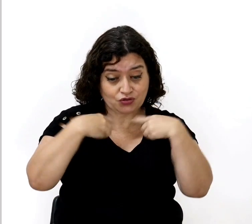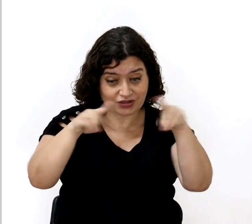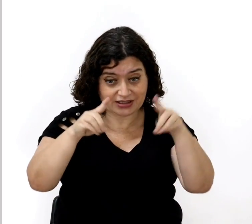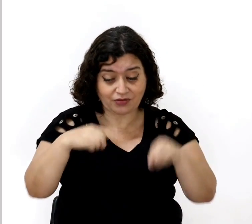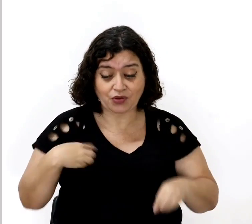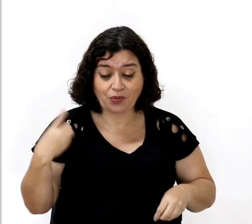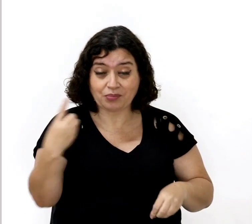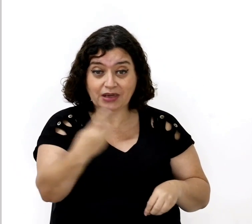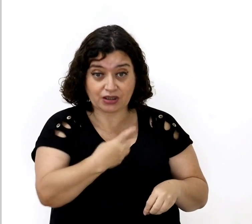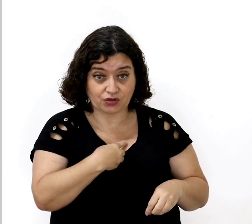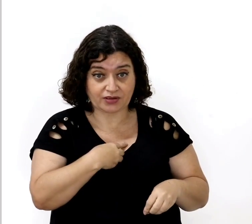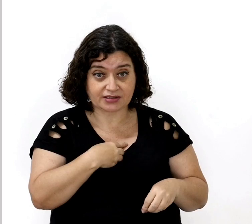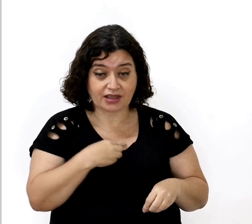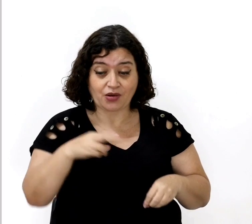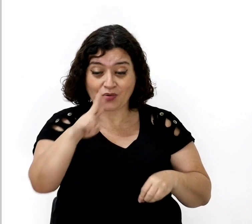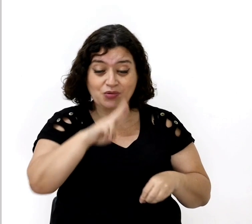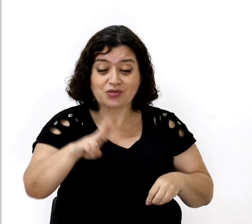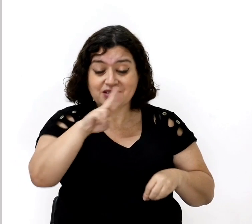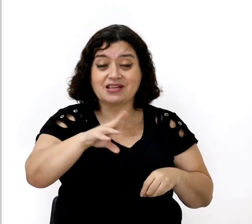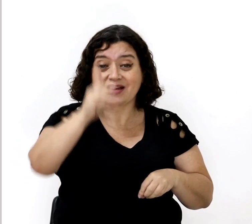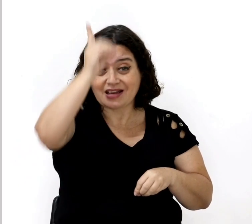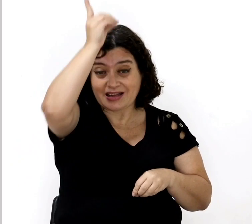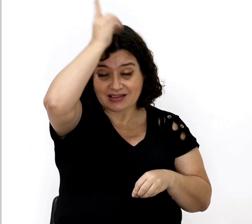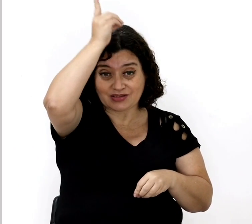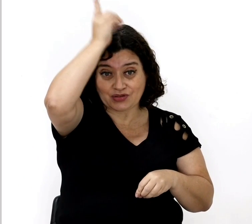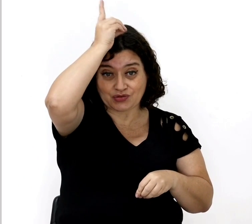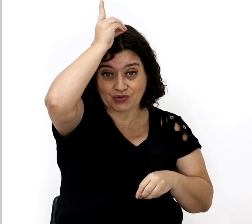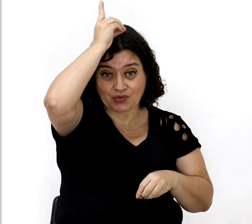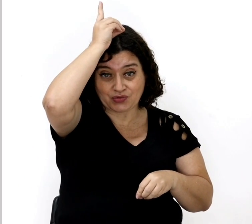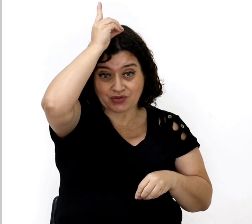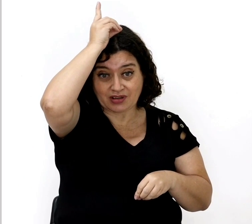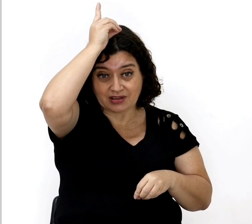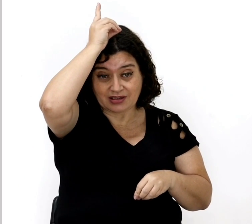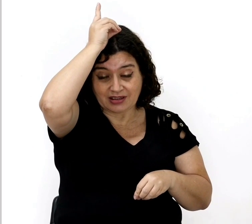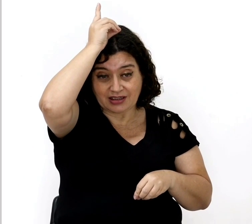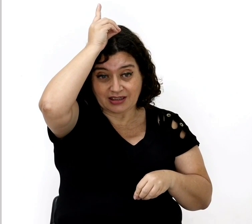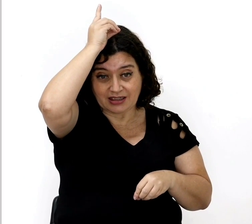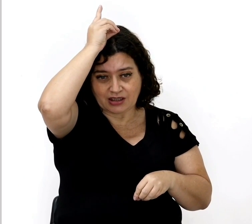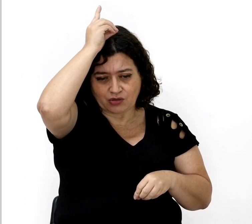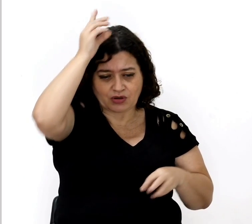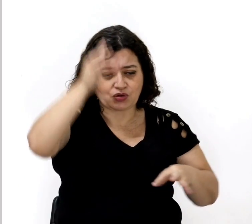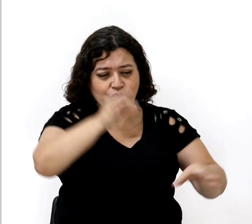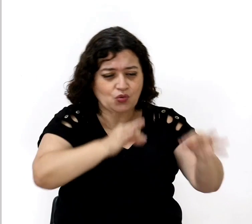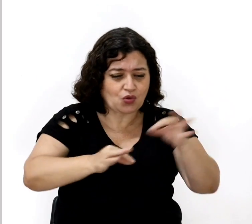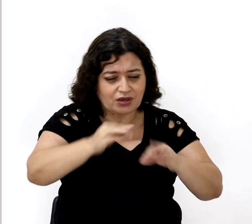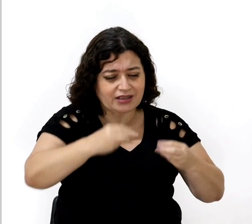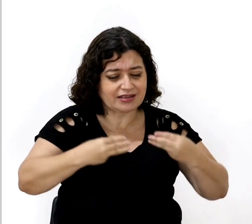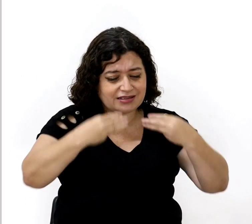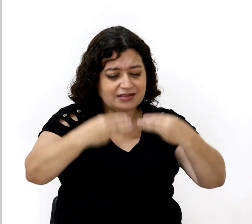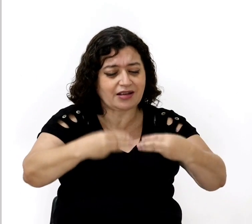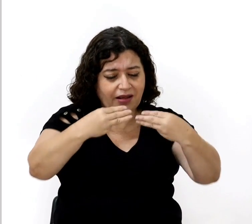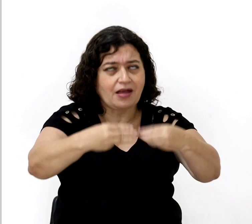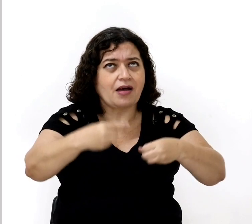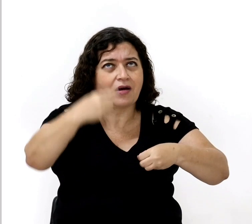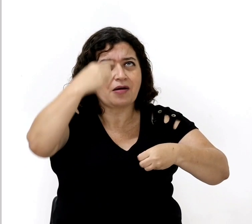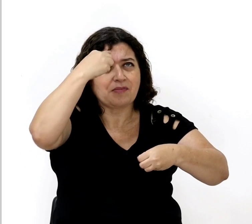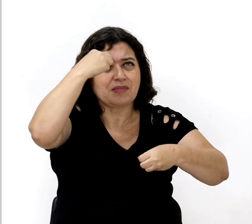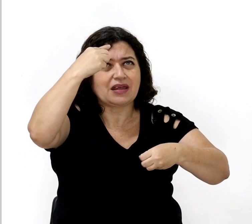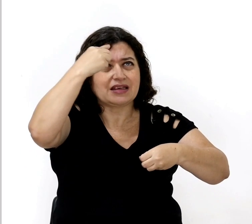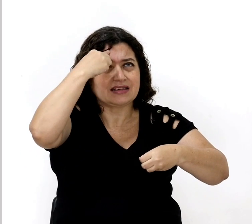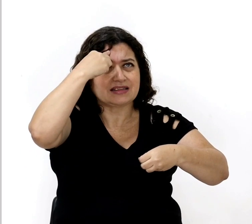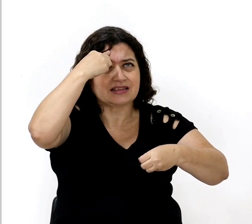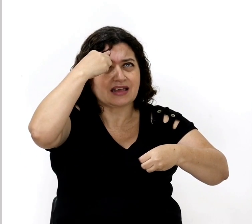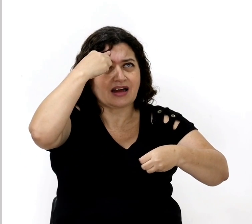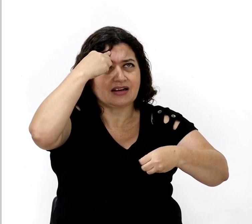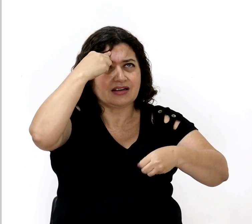hoje para a gente pegar esses dons e, quando exercer ou quando organizar um ministério, pensar